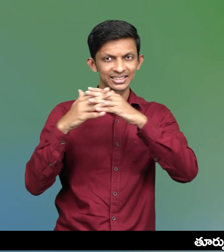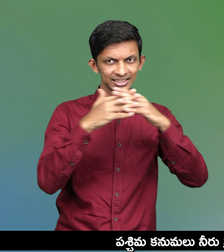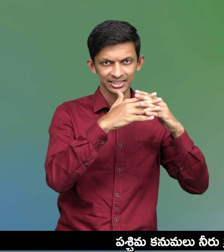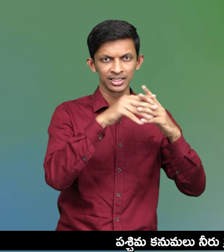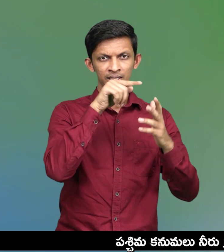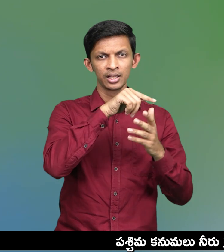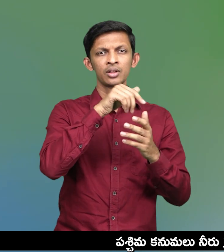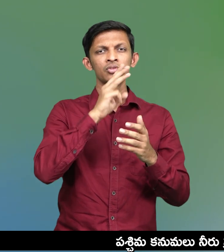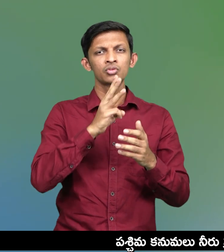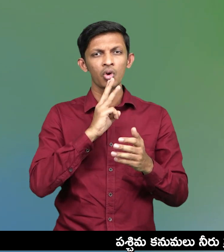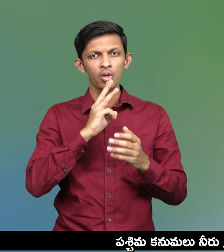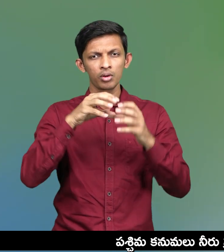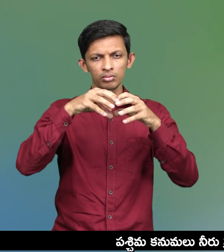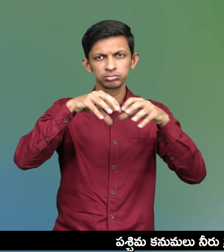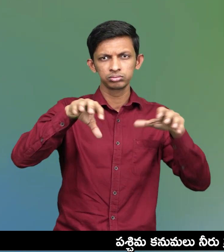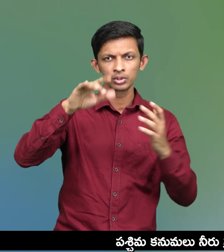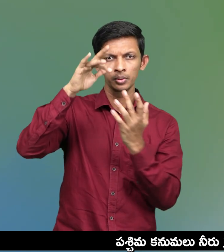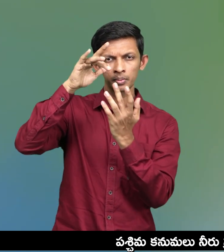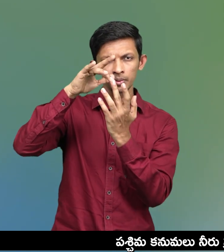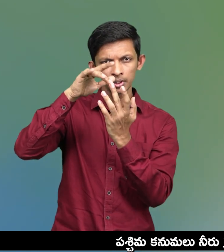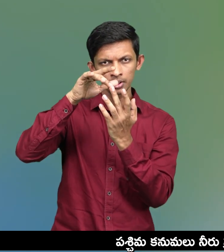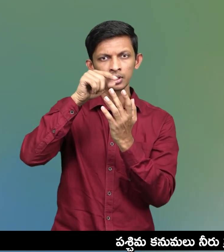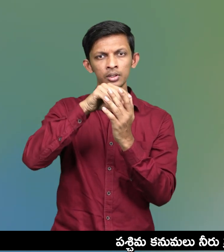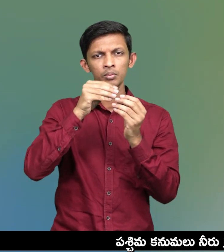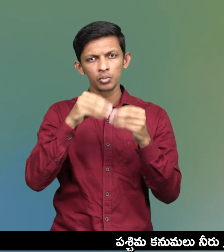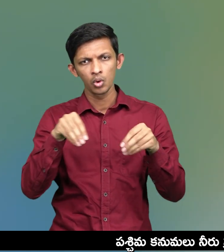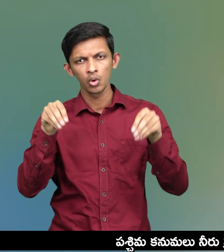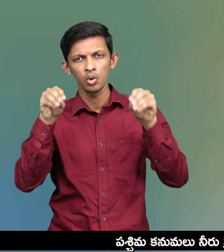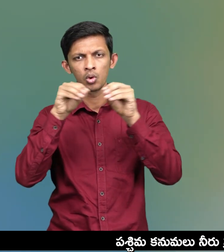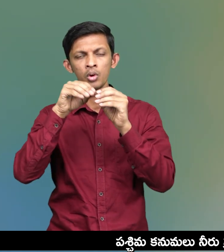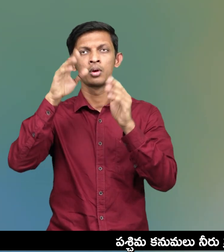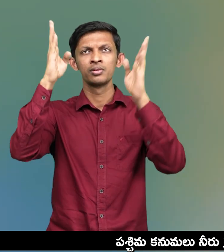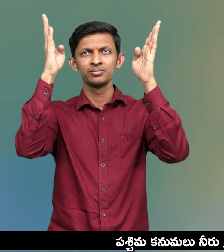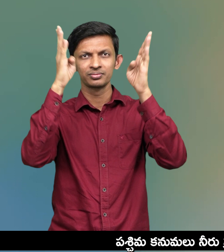పశ్చిమ కనుమలు నీరు. ప్రధాన ద్వీపకల్ప నదుల మధ్య విభజన.